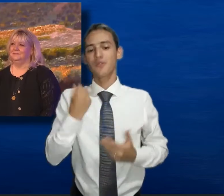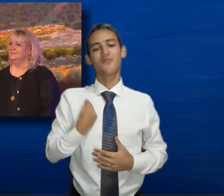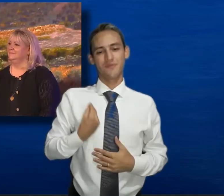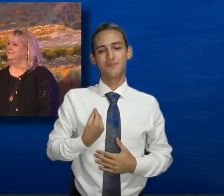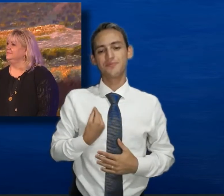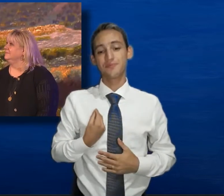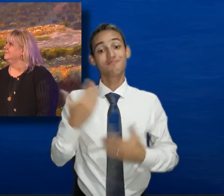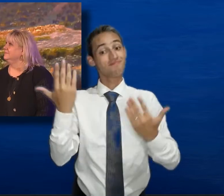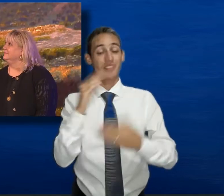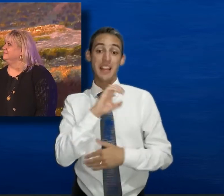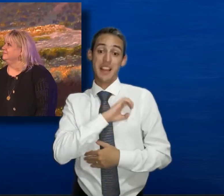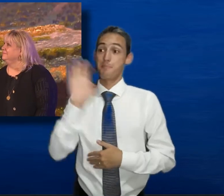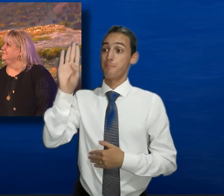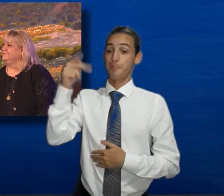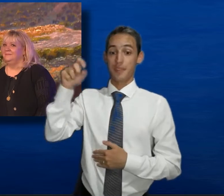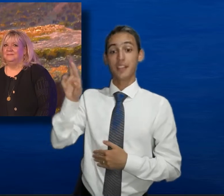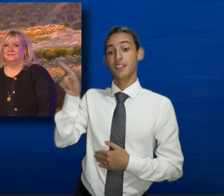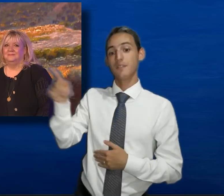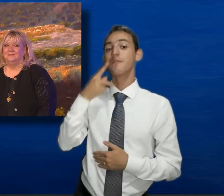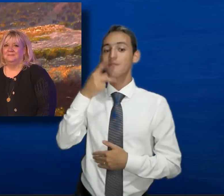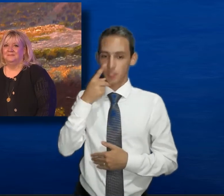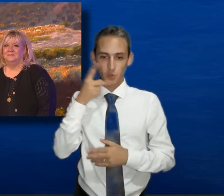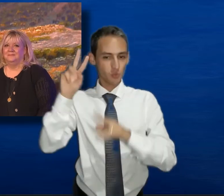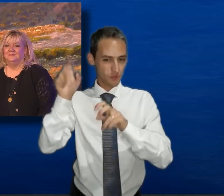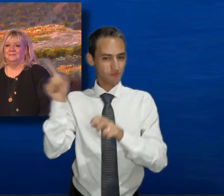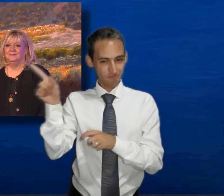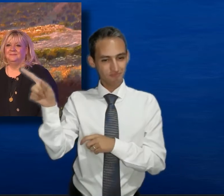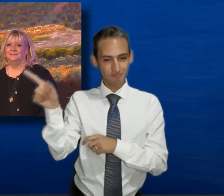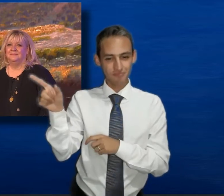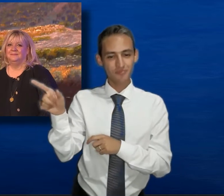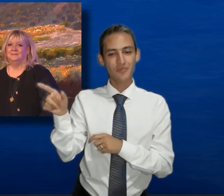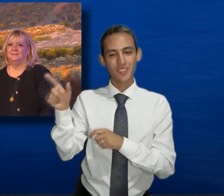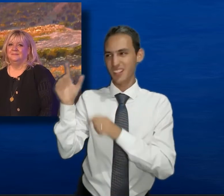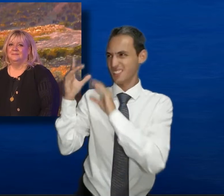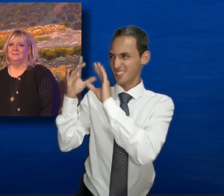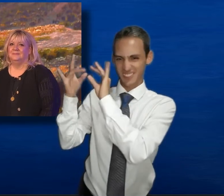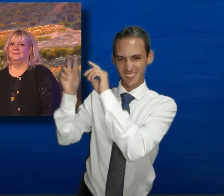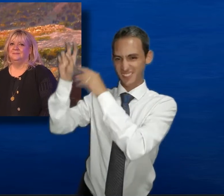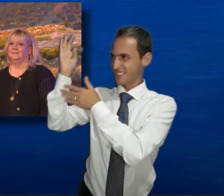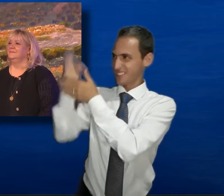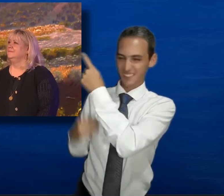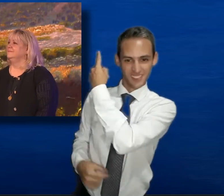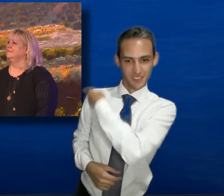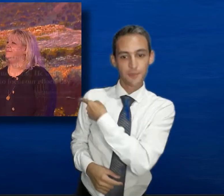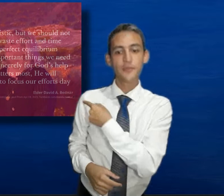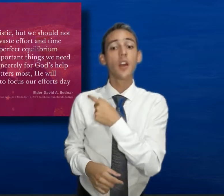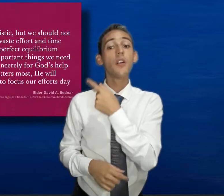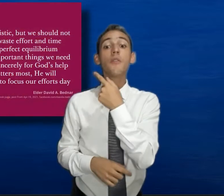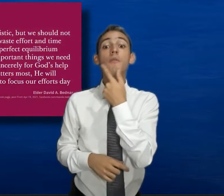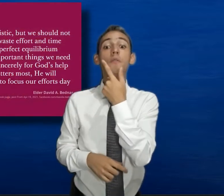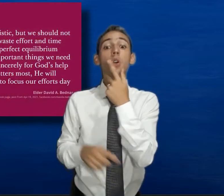isso. E, curiosamente, isso é quase exatamente o que o Elder Banner aconselhou em sua recente postagem na mídia